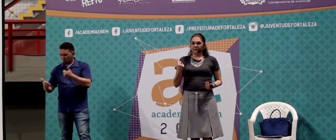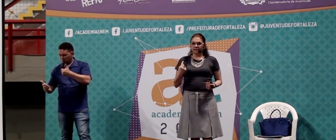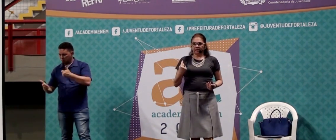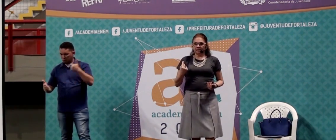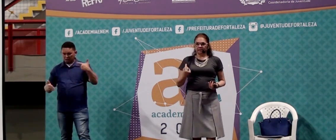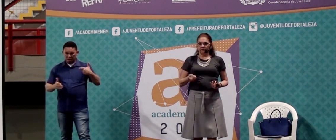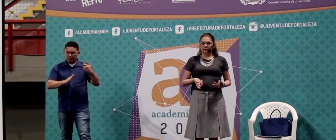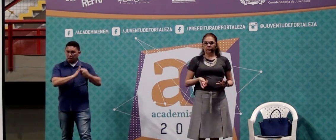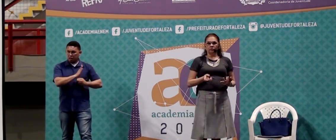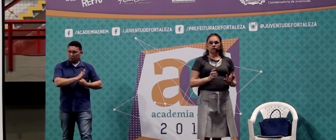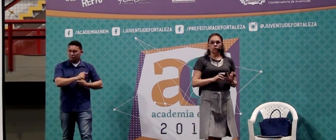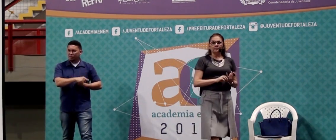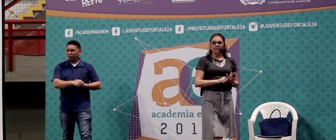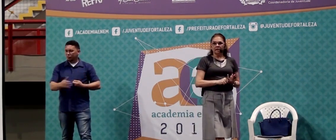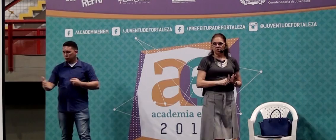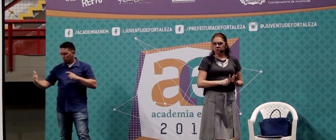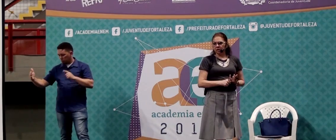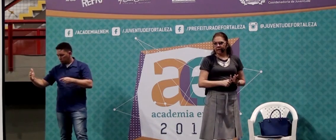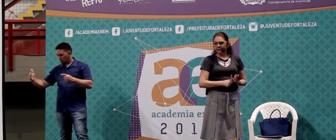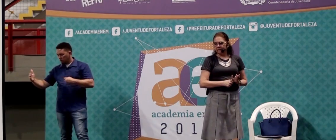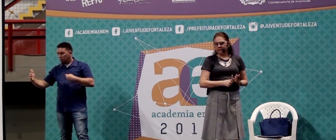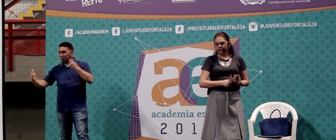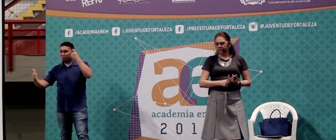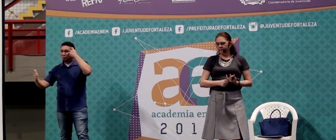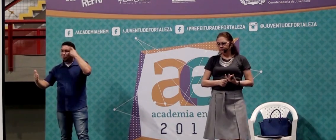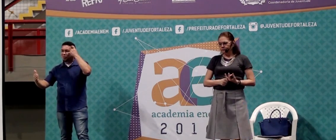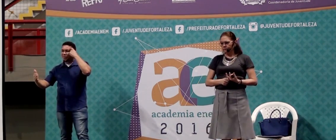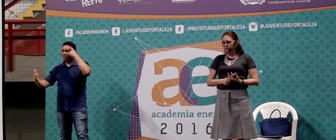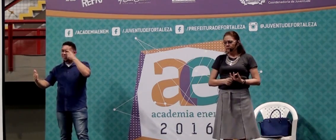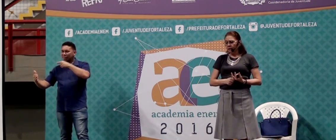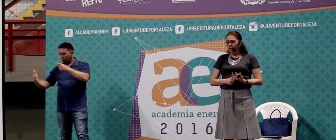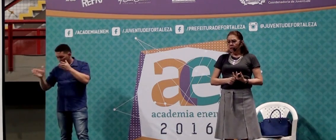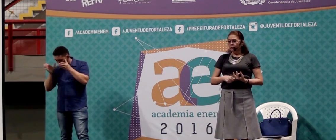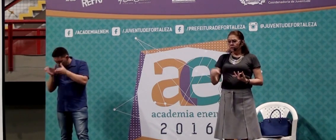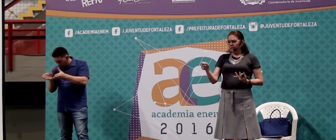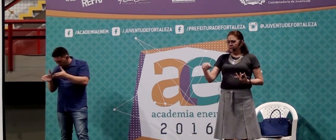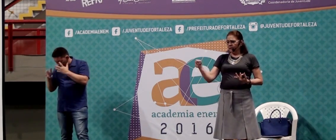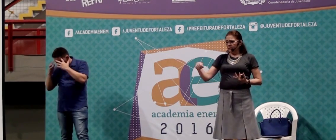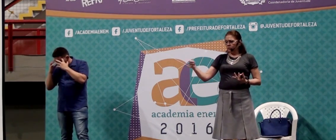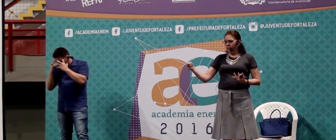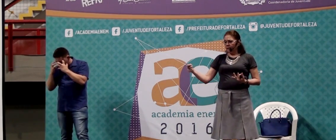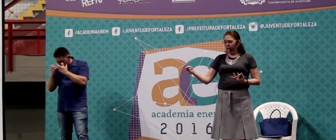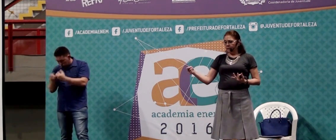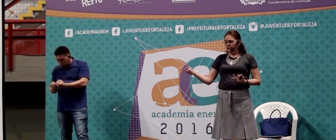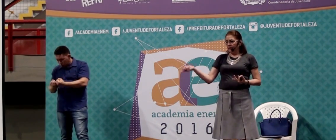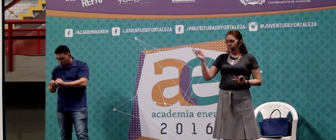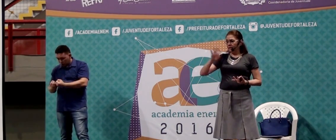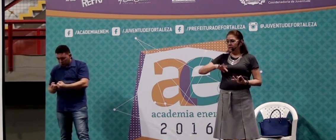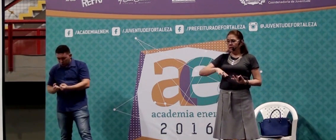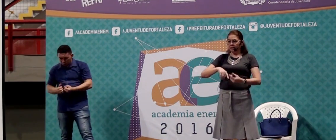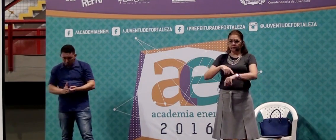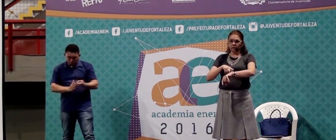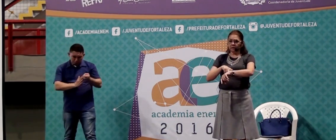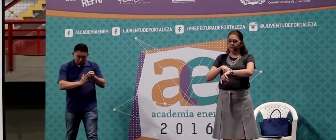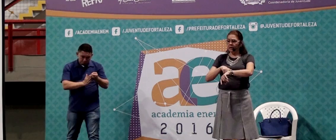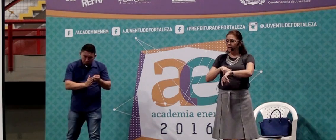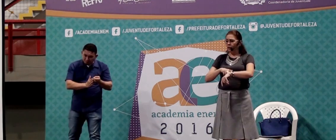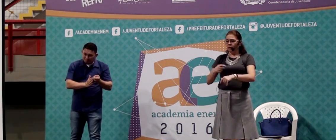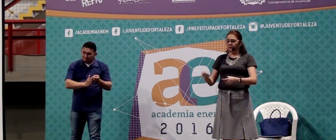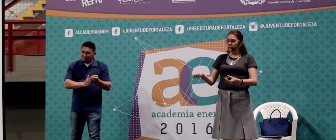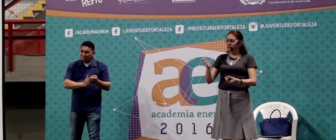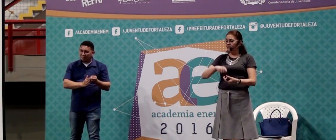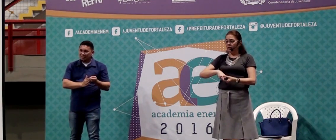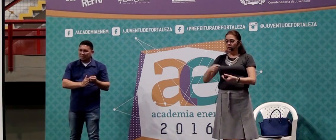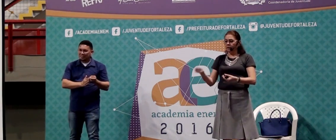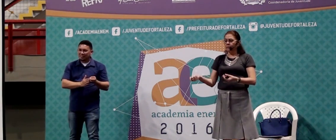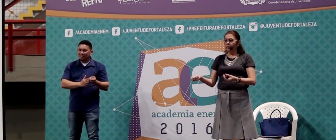você faz a redação depois, sua mente está cansada. Você faz com a letra, vai passar limpo, só tem meia